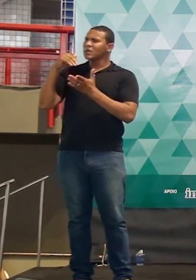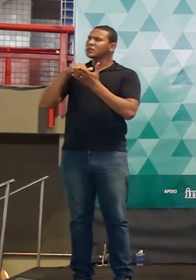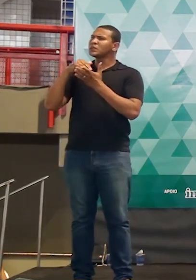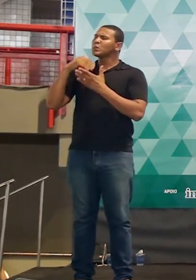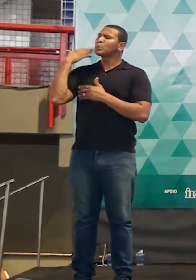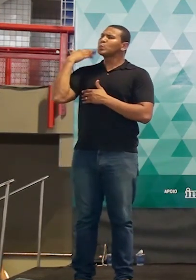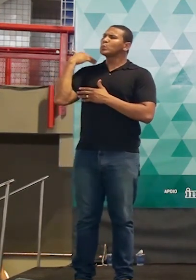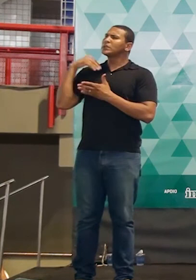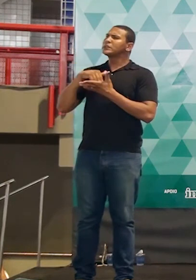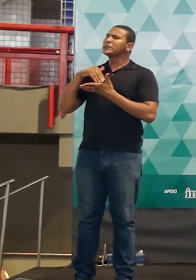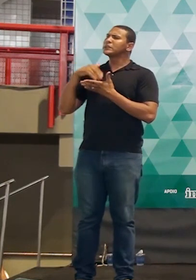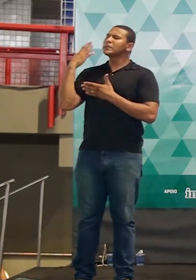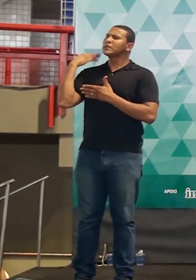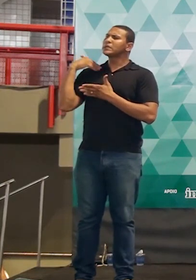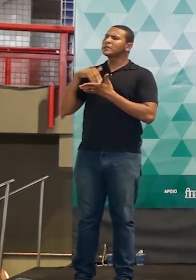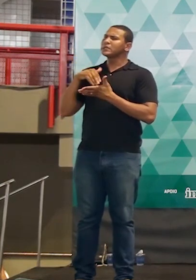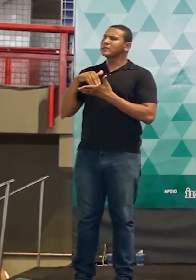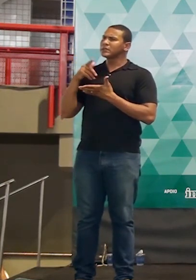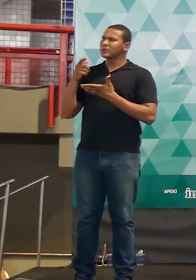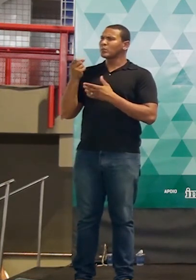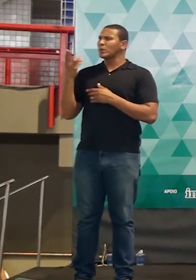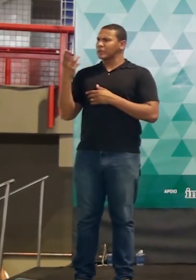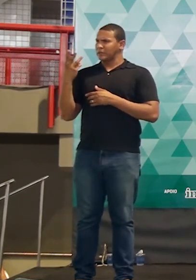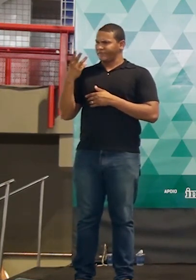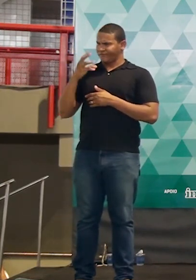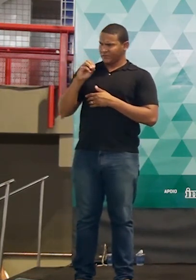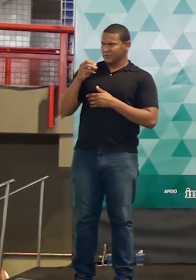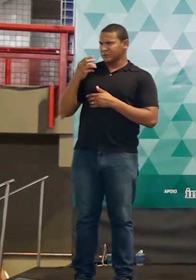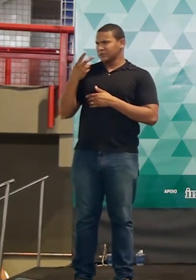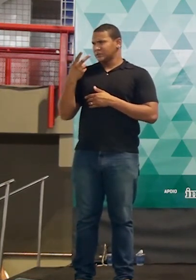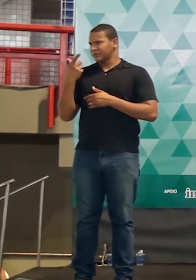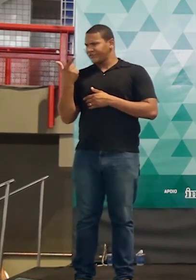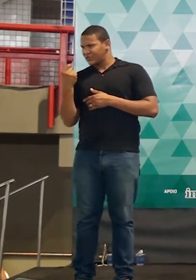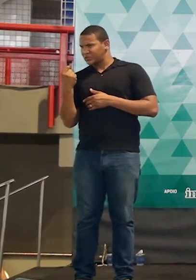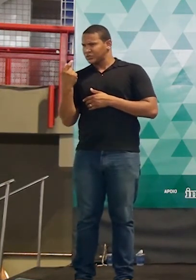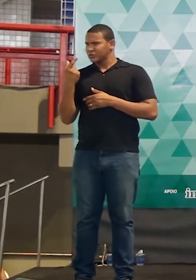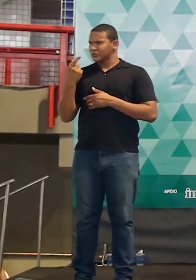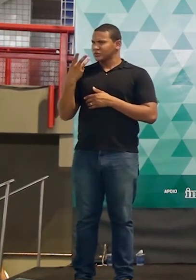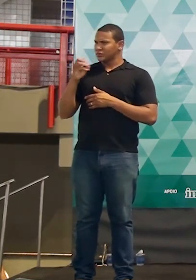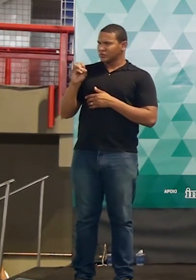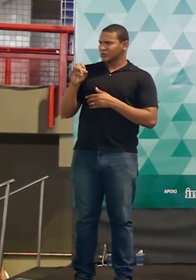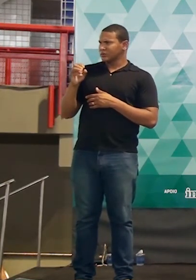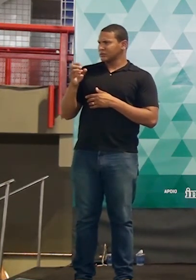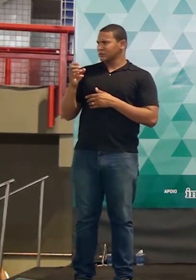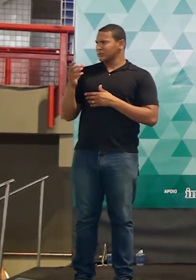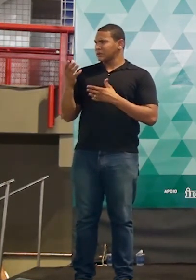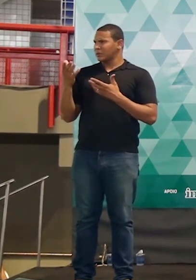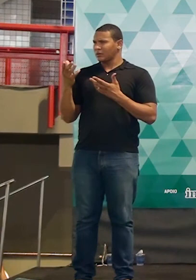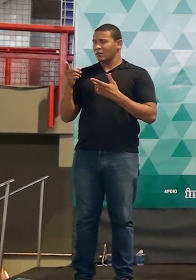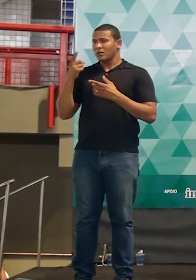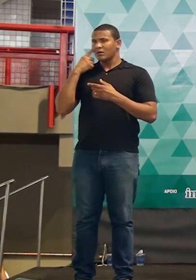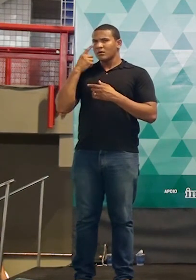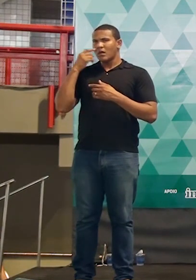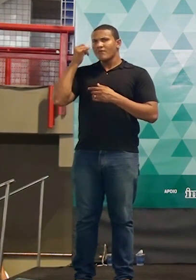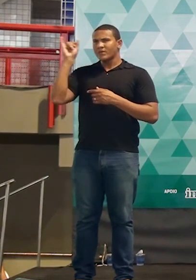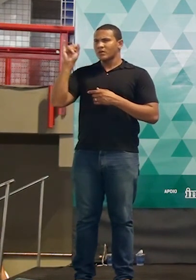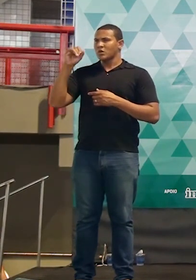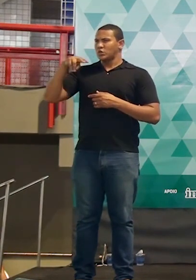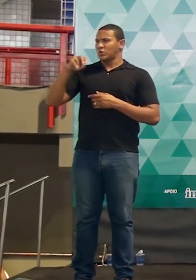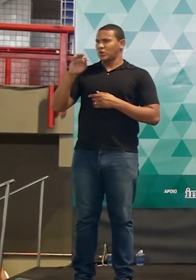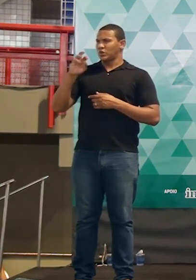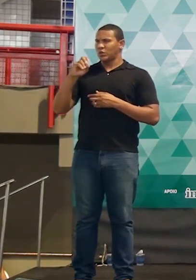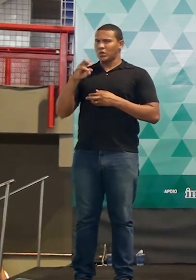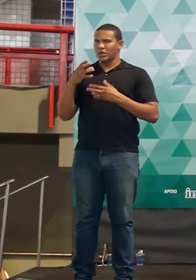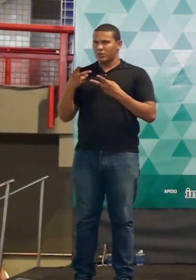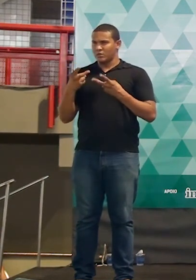tempo? Quantos decênios? 20 anos? 30 anos? Evitem esse é notório que e